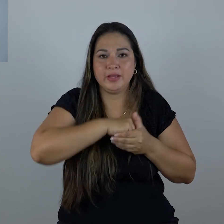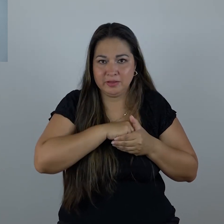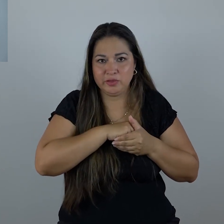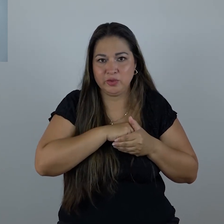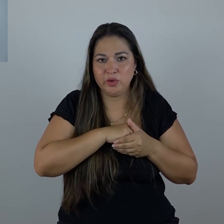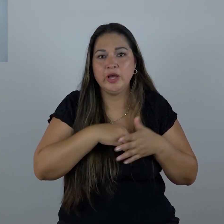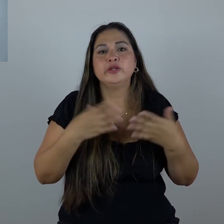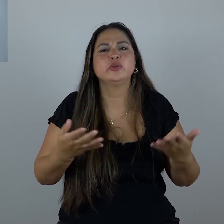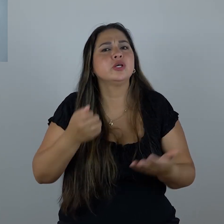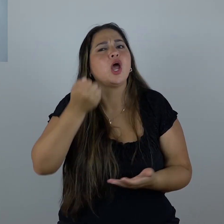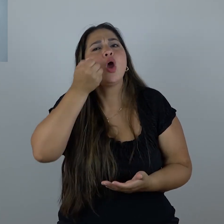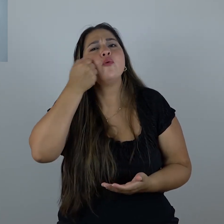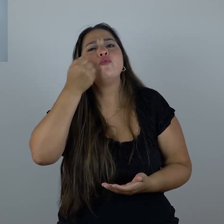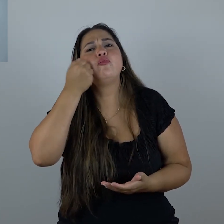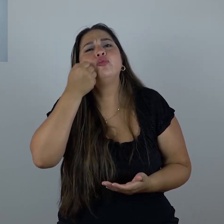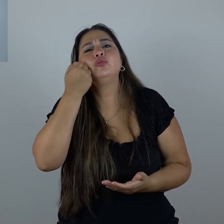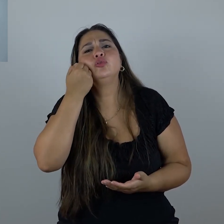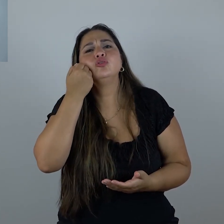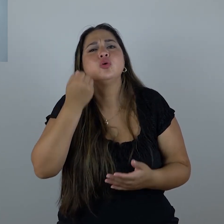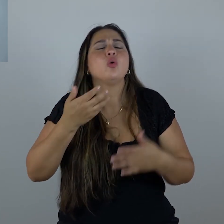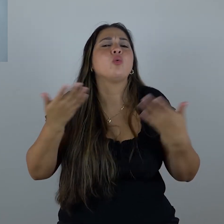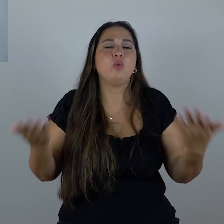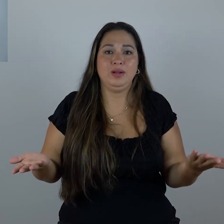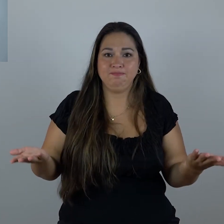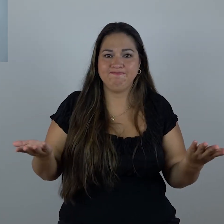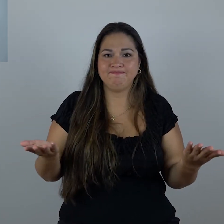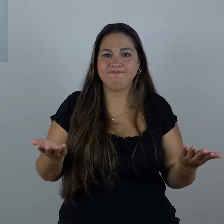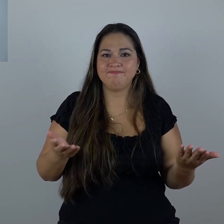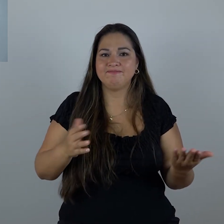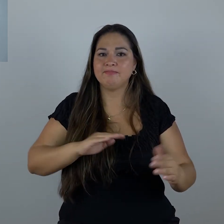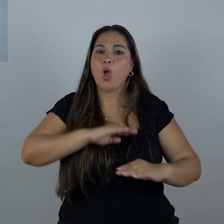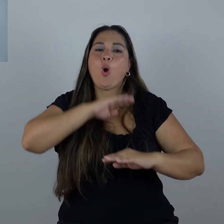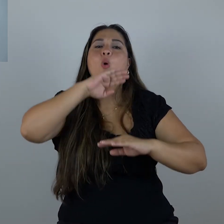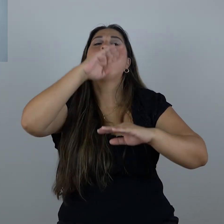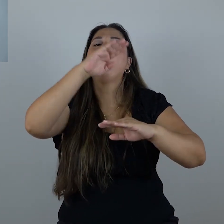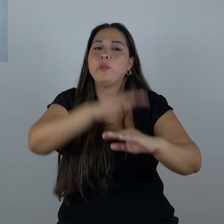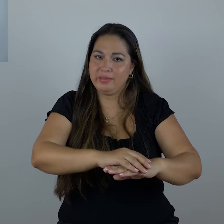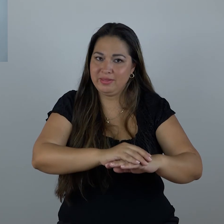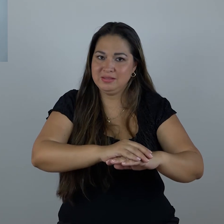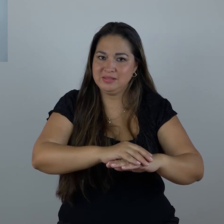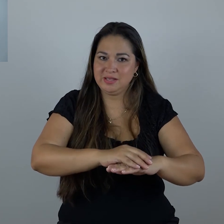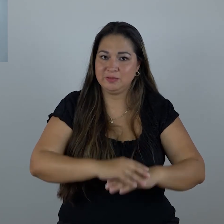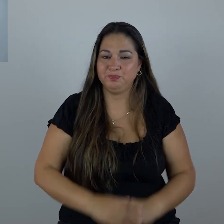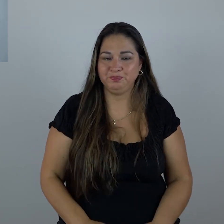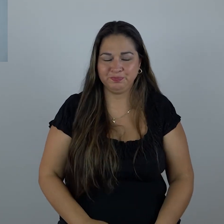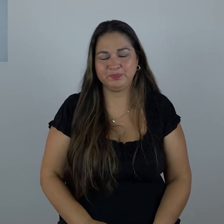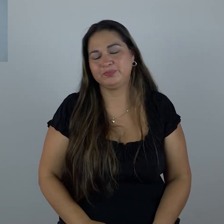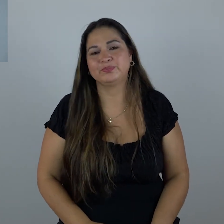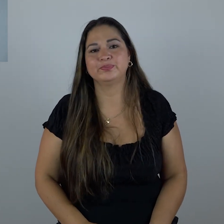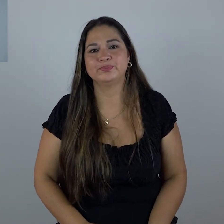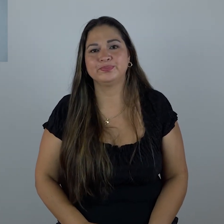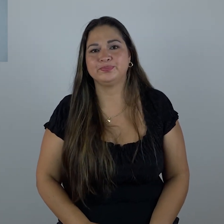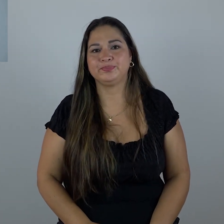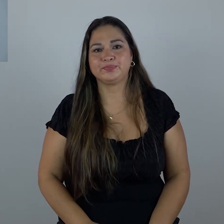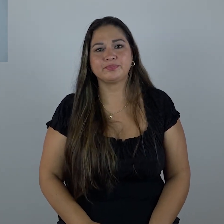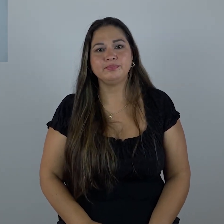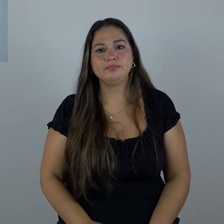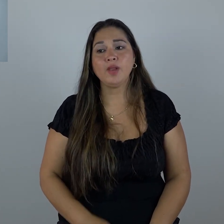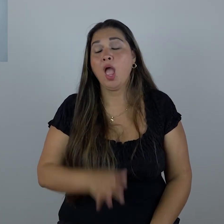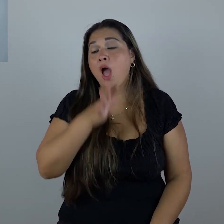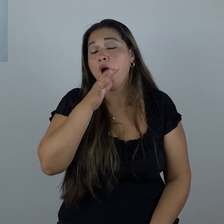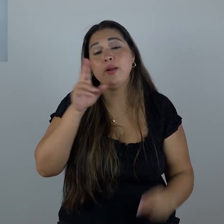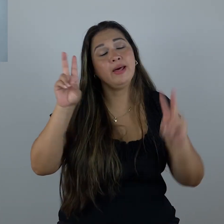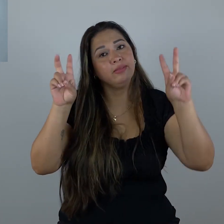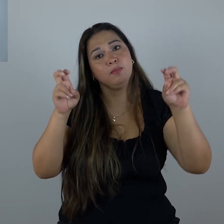es obediencia. Y nos vamos a dar cuenta en nuestra vida cristiana, no tengo tiempo para desarrollarlo, pero